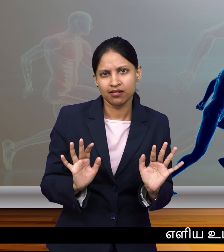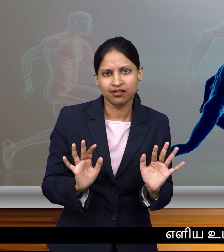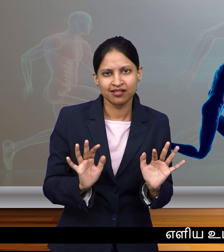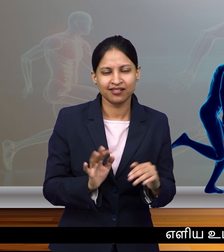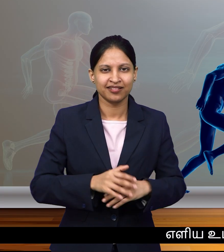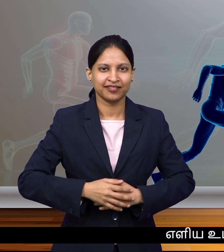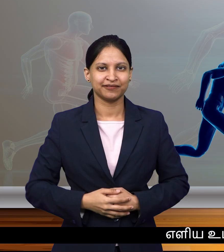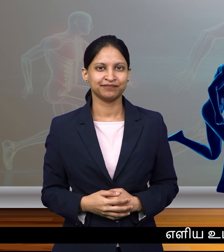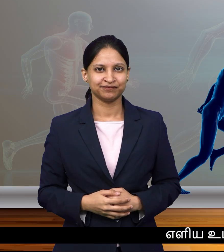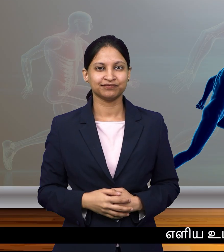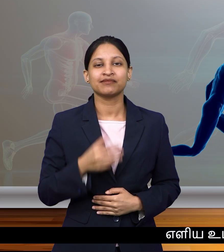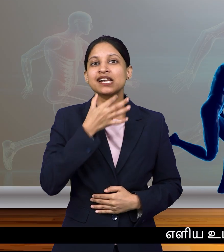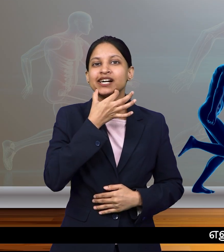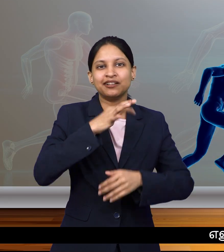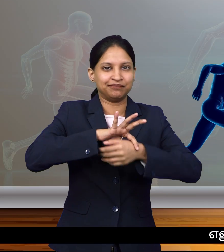அசைவுகள்,